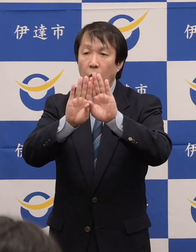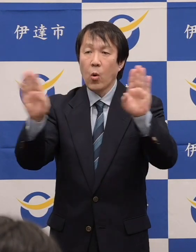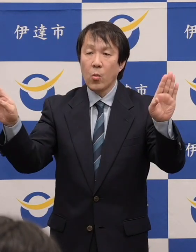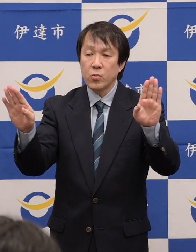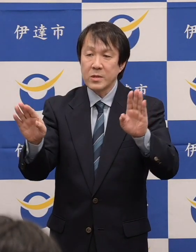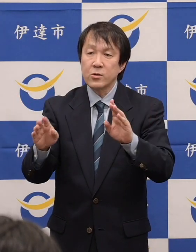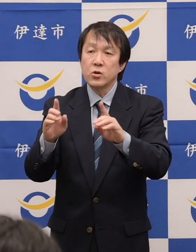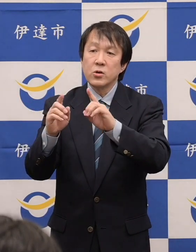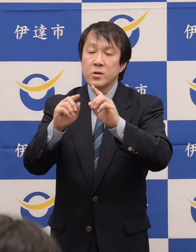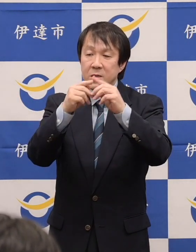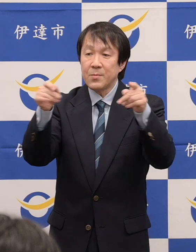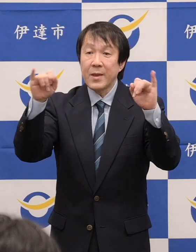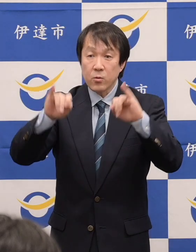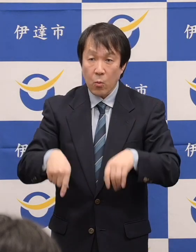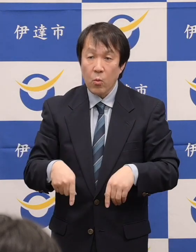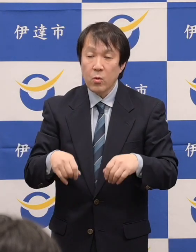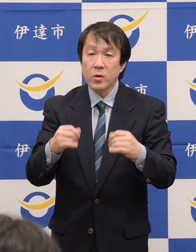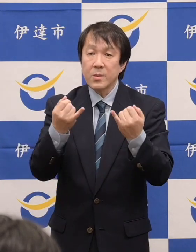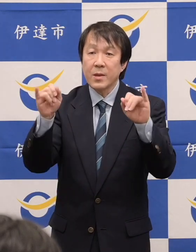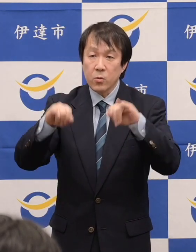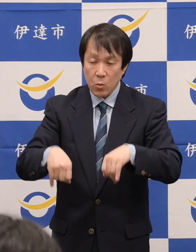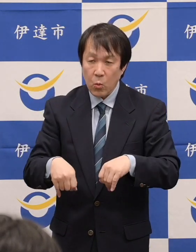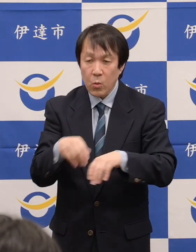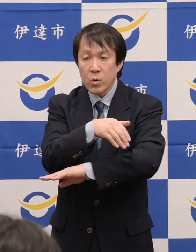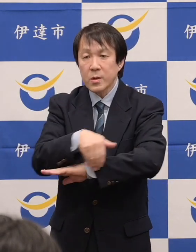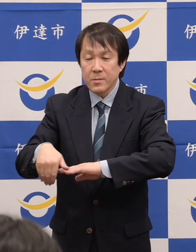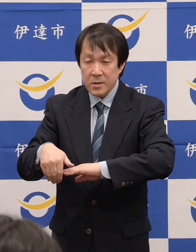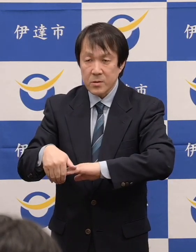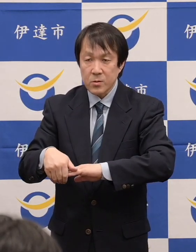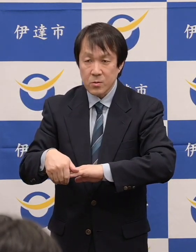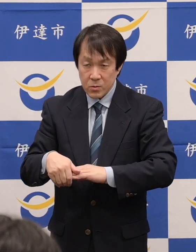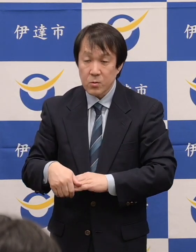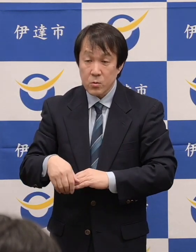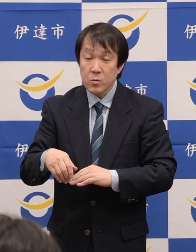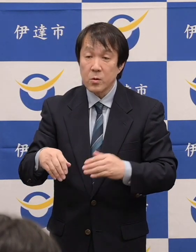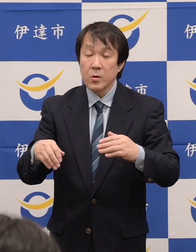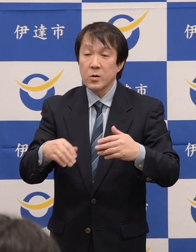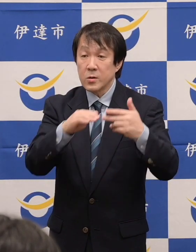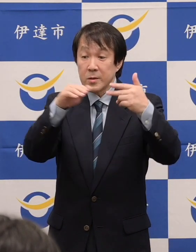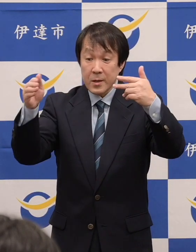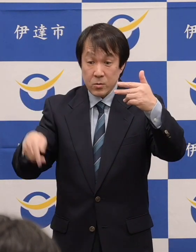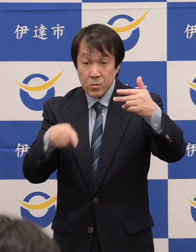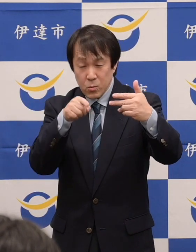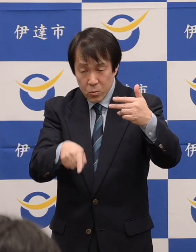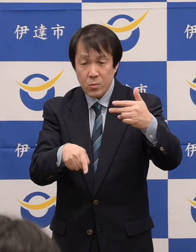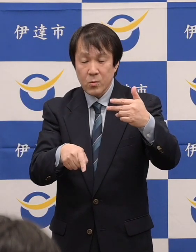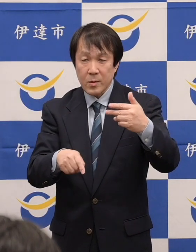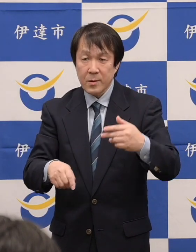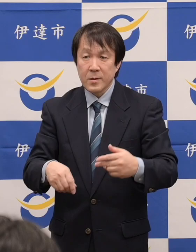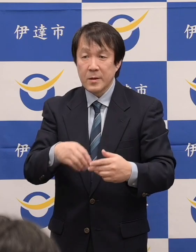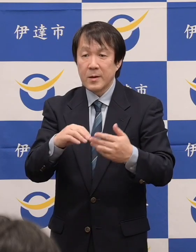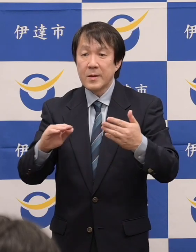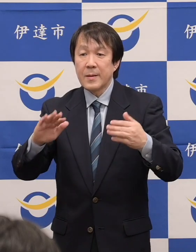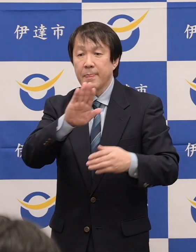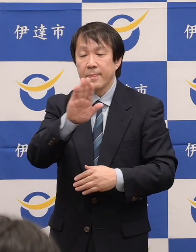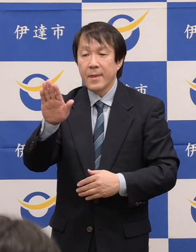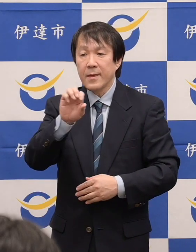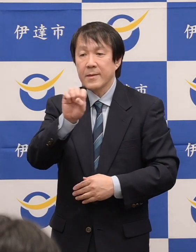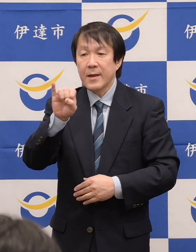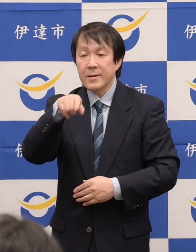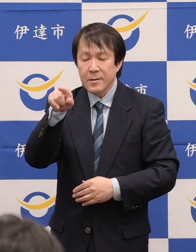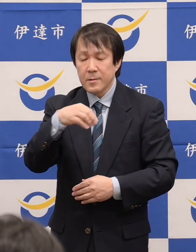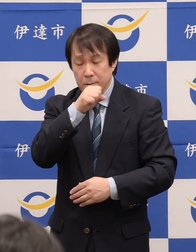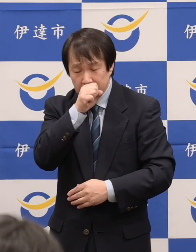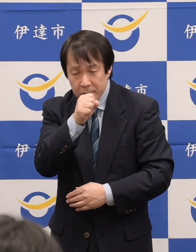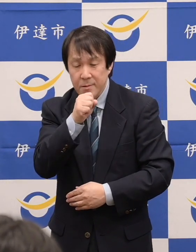。この町の駅だて非常にこうデザイン性が良く、そして機能的な施設になっております。多